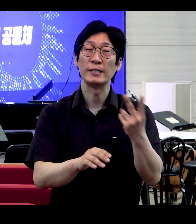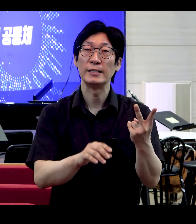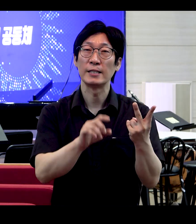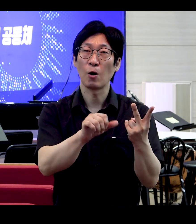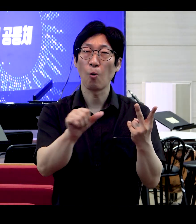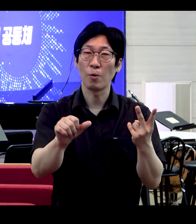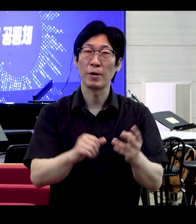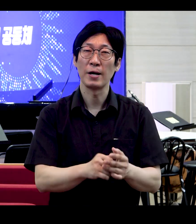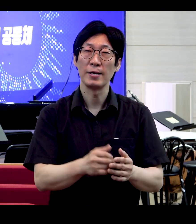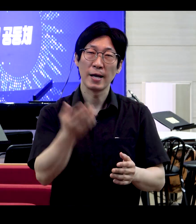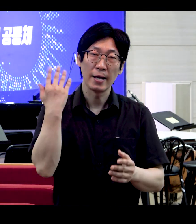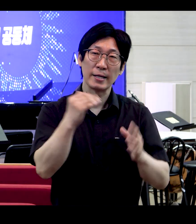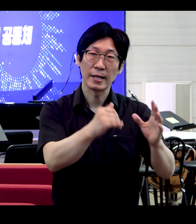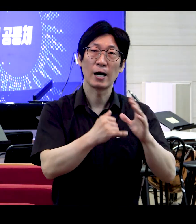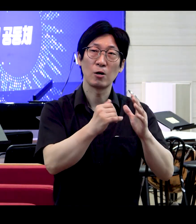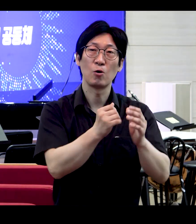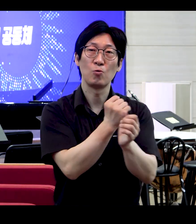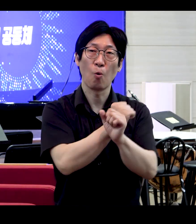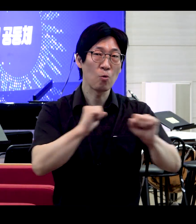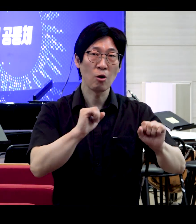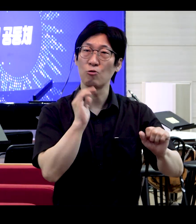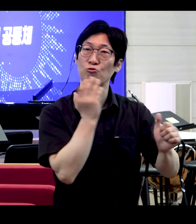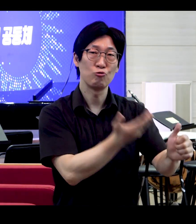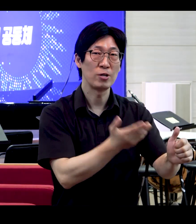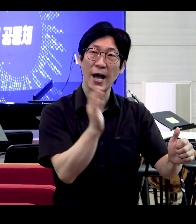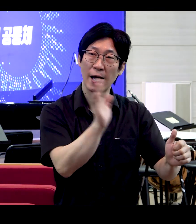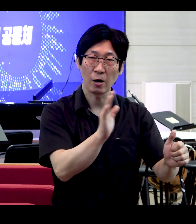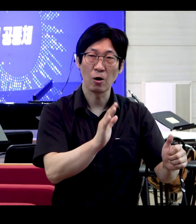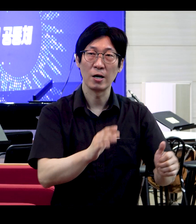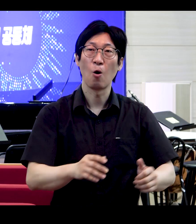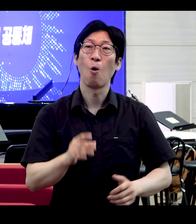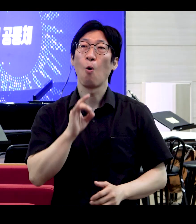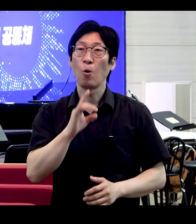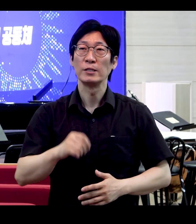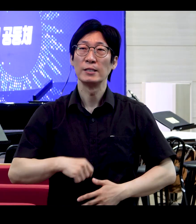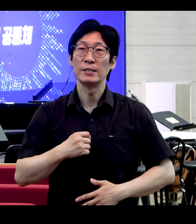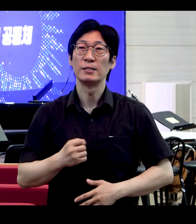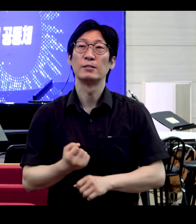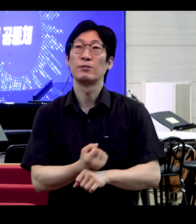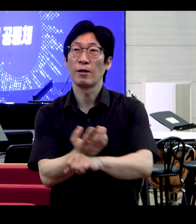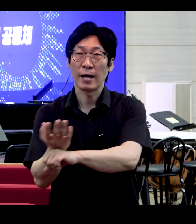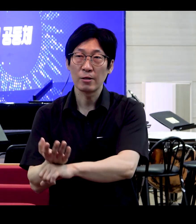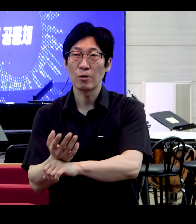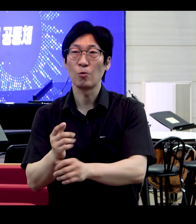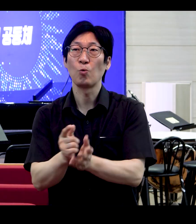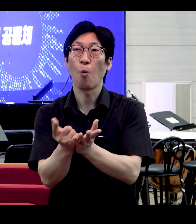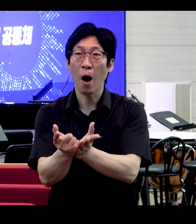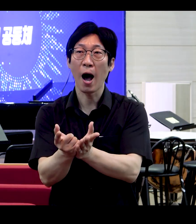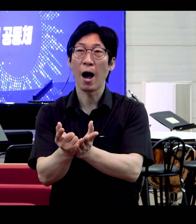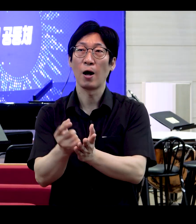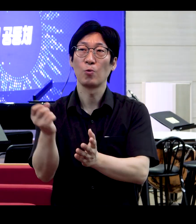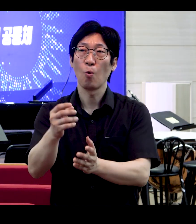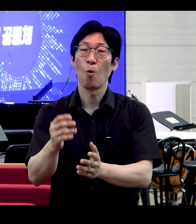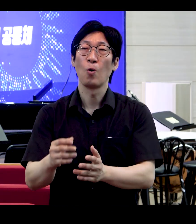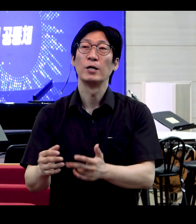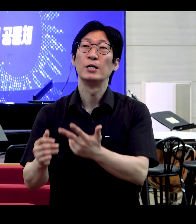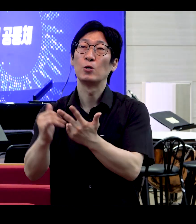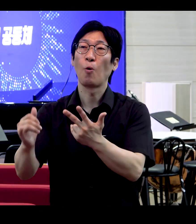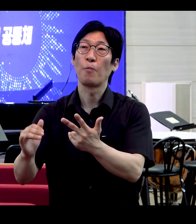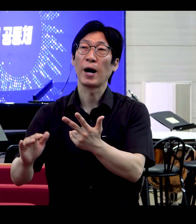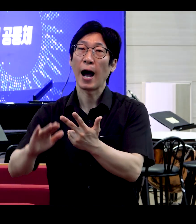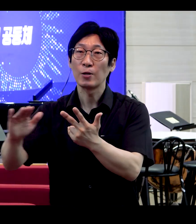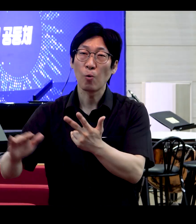5절 옛 세상을 용서하지 아니하시고 오직 의를 전파하는 노아와 그 7 식구를